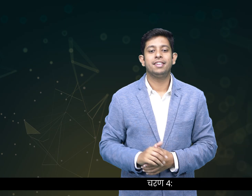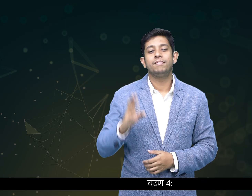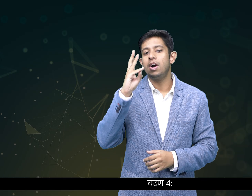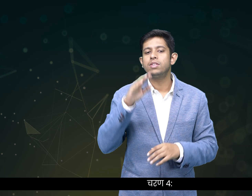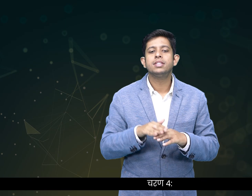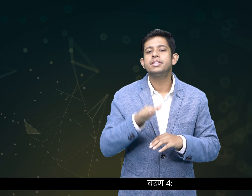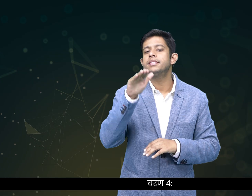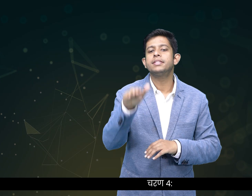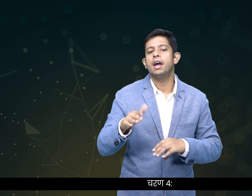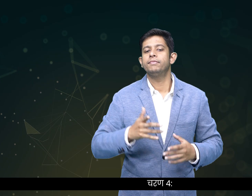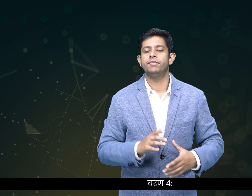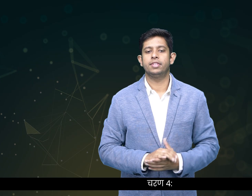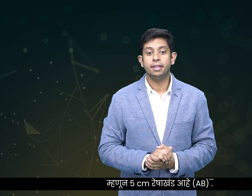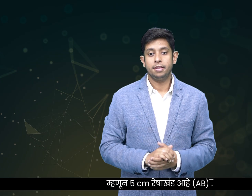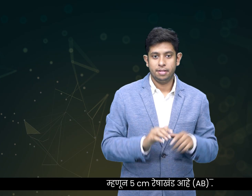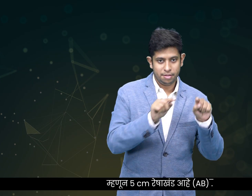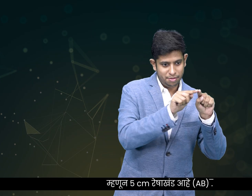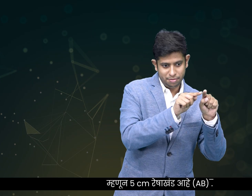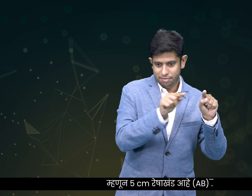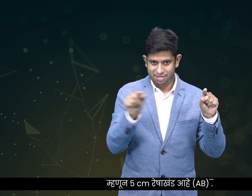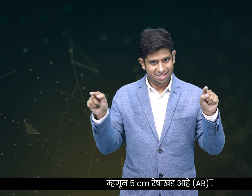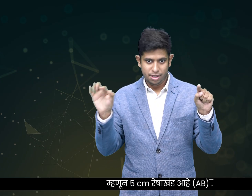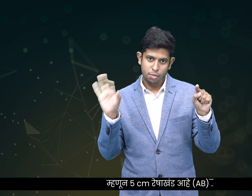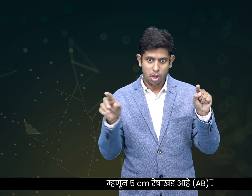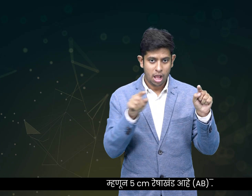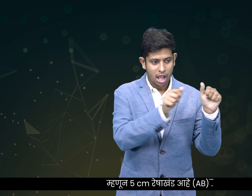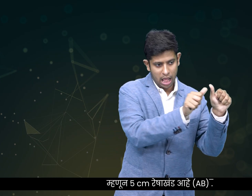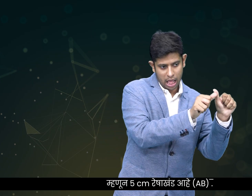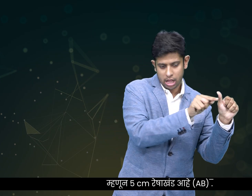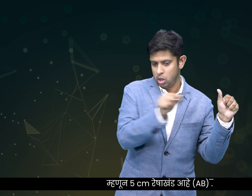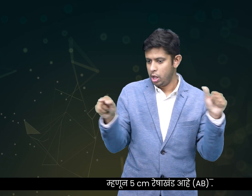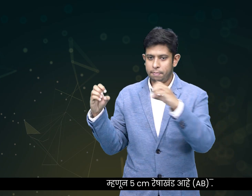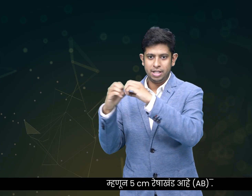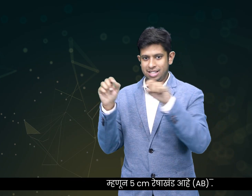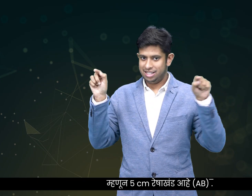चरण 4. म्हणून 5 सेंटीमीटर रेषाखंड आहे AB बार.